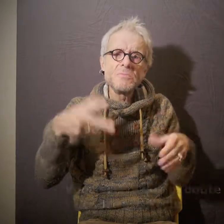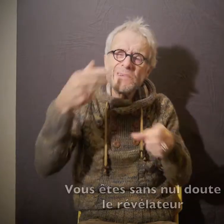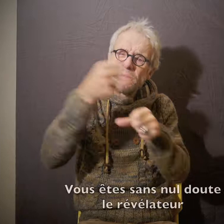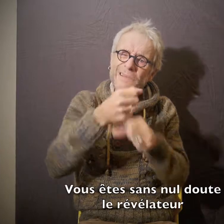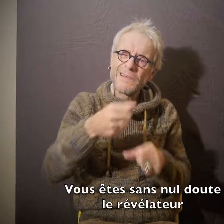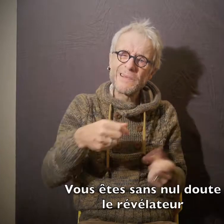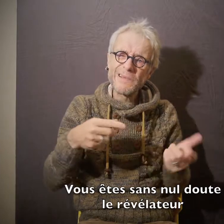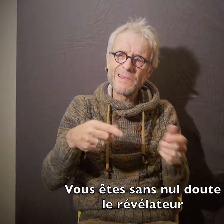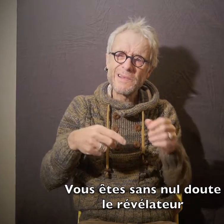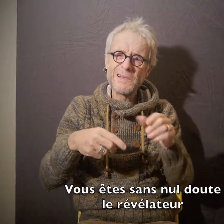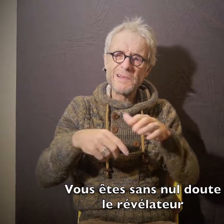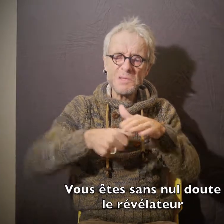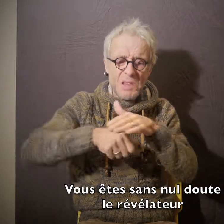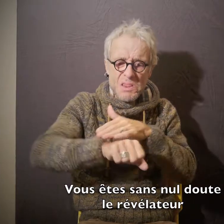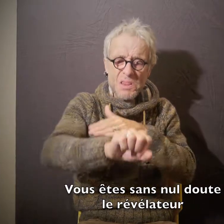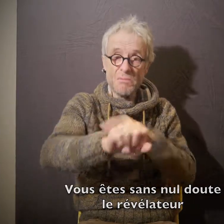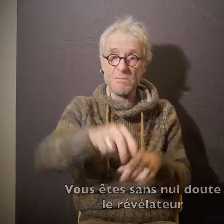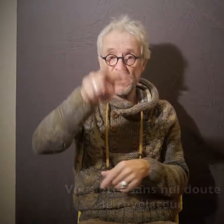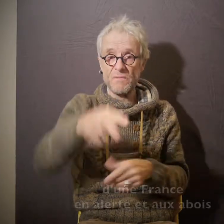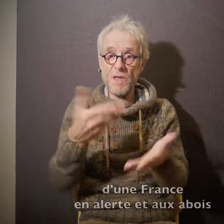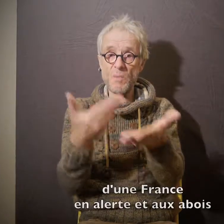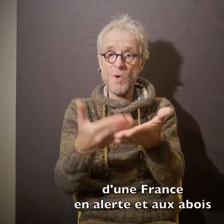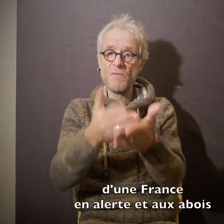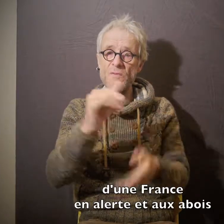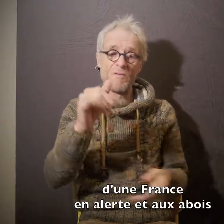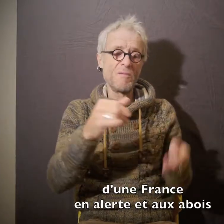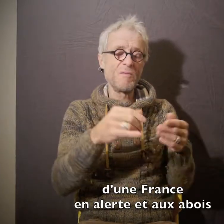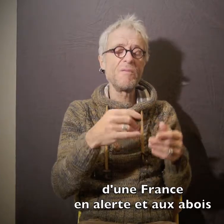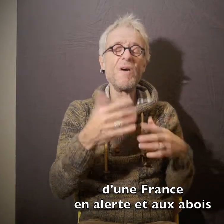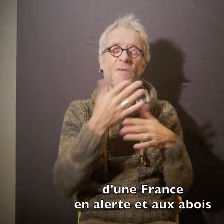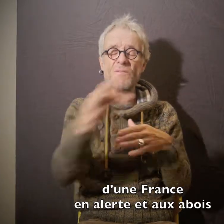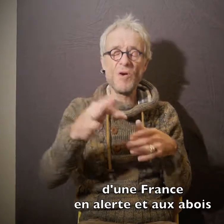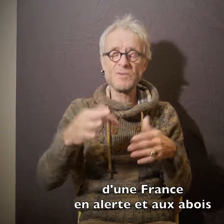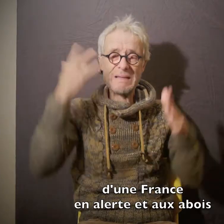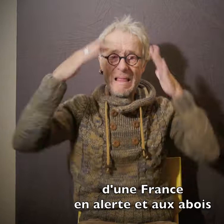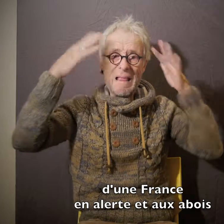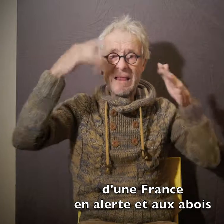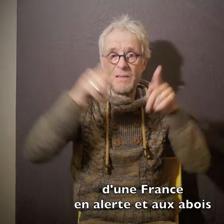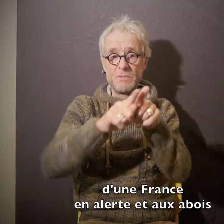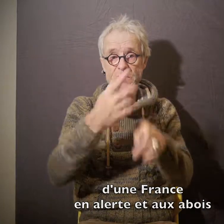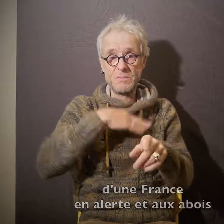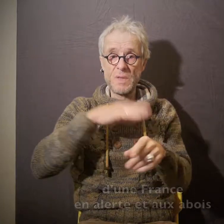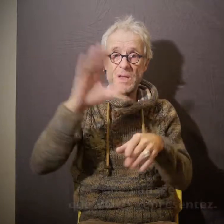Vous êtes sans nul doute le révélateur d'une France en alerte et aux abois de l'image que vous représentez.